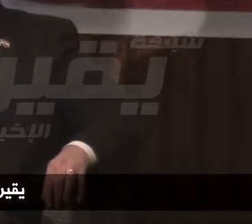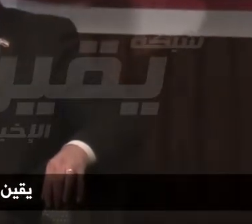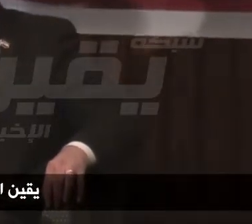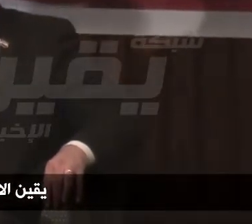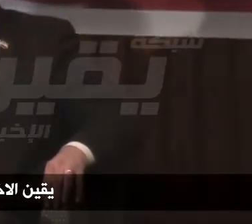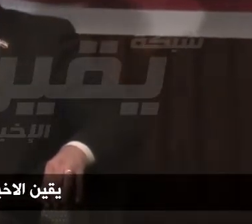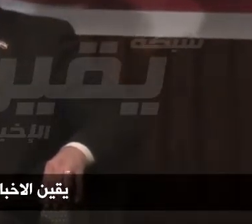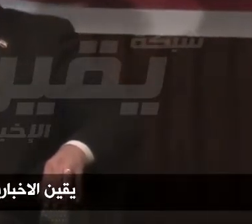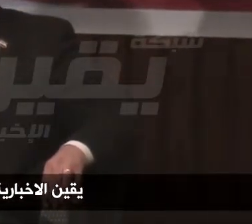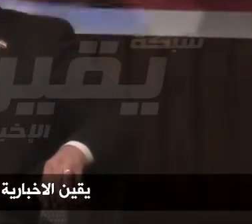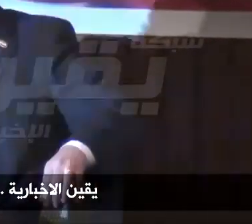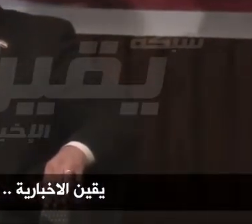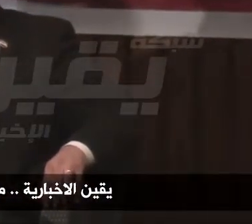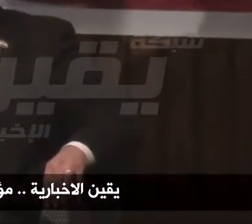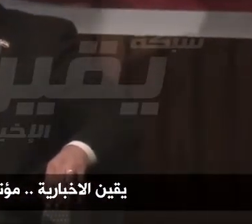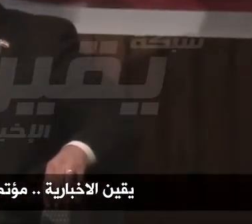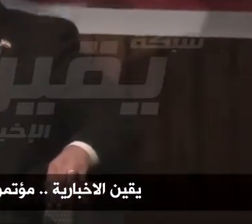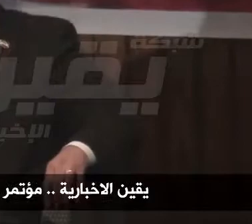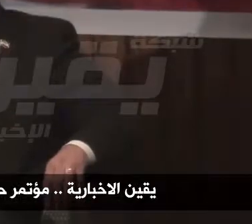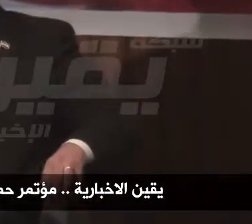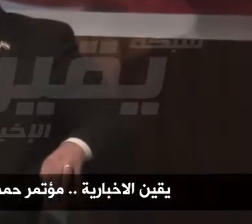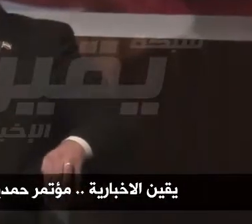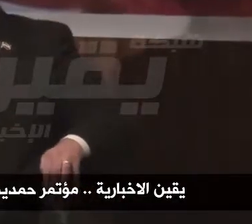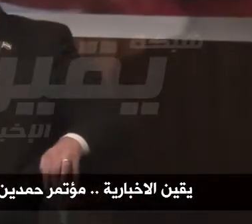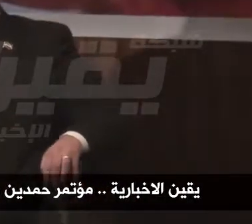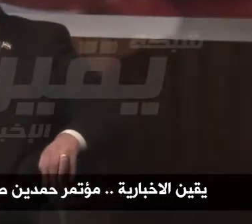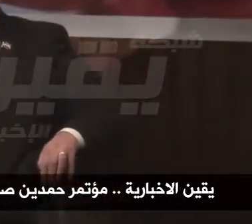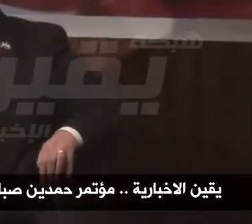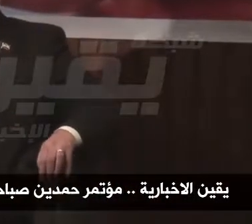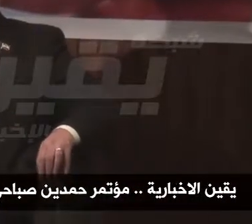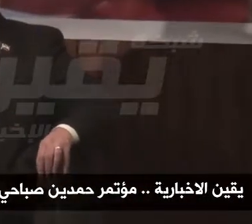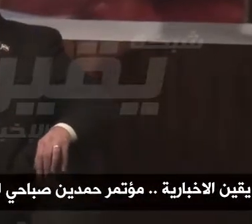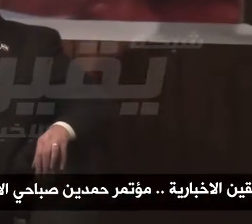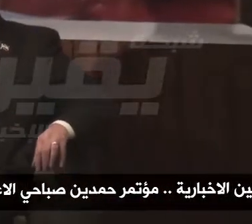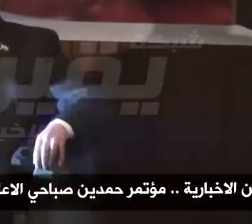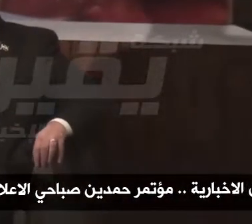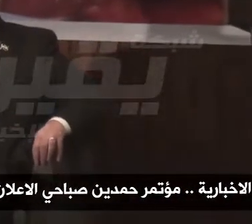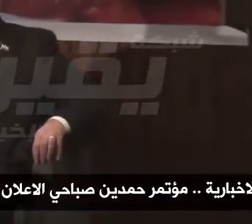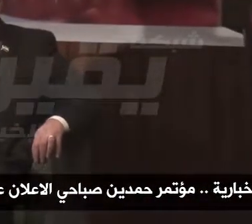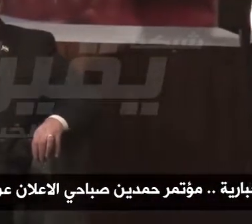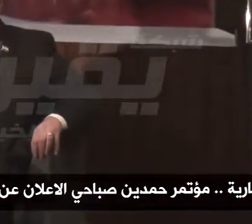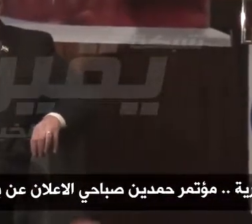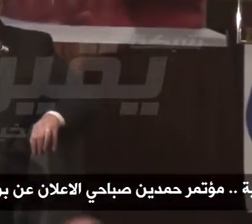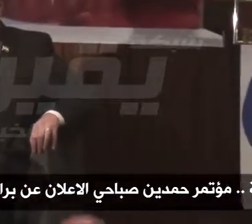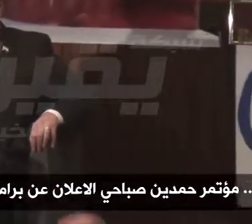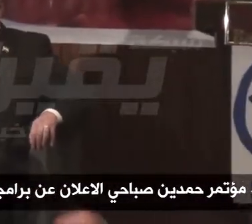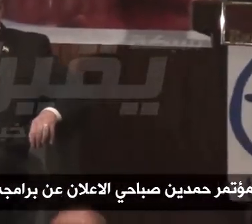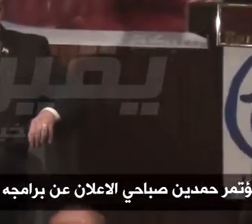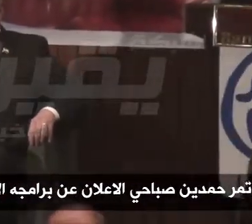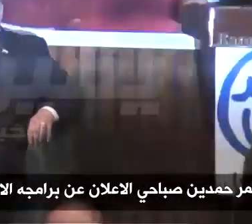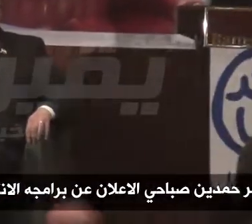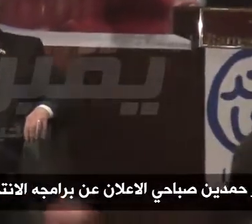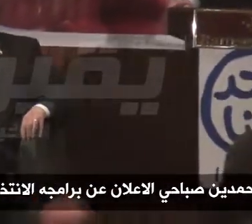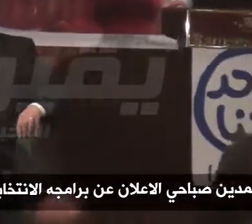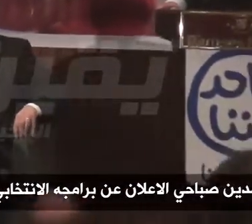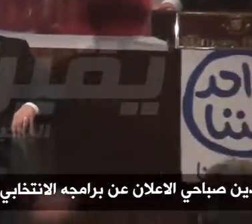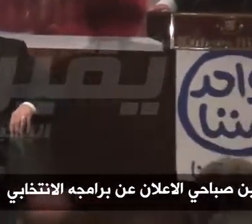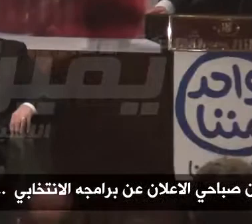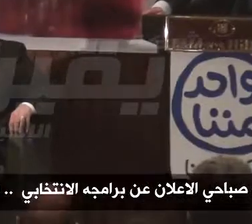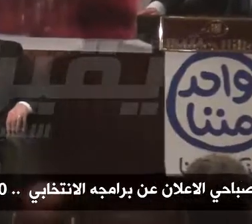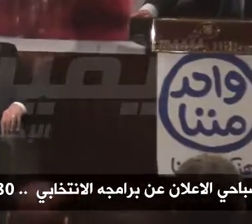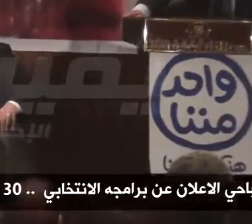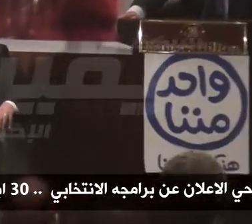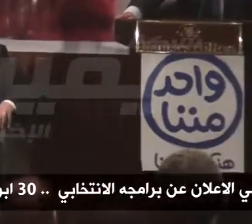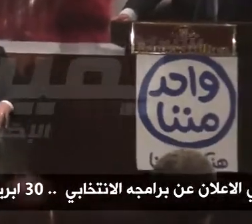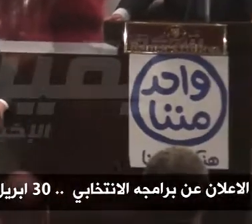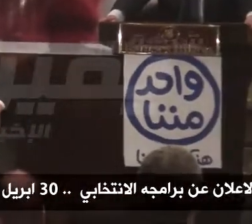جيكا محمد الجندي الحسيني أبو ضيف يلقي كلمة البرنامج في موضوع العدالة الانتقالية